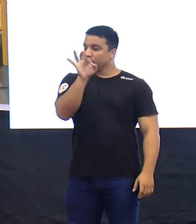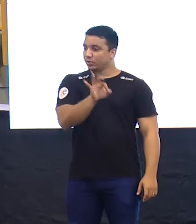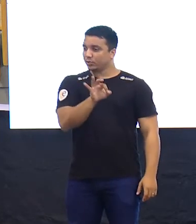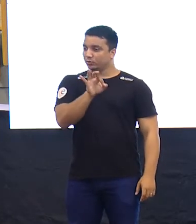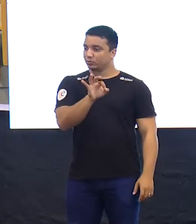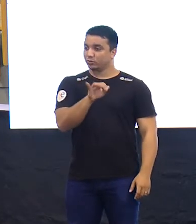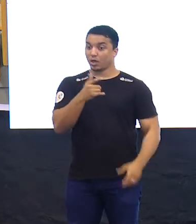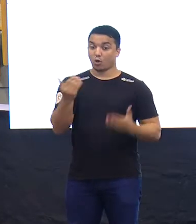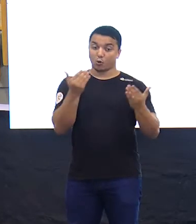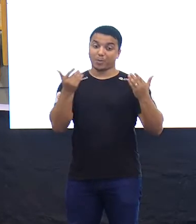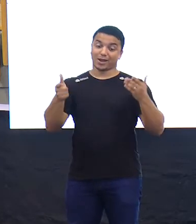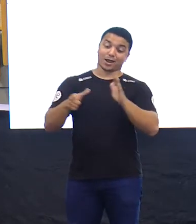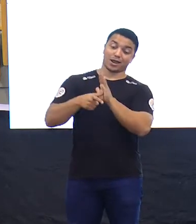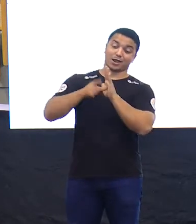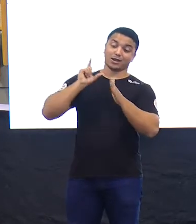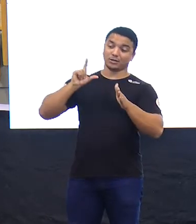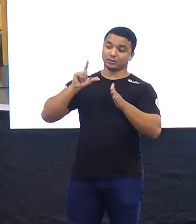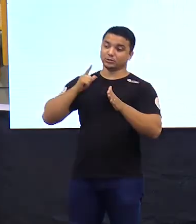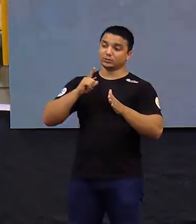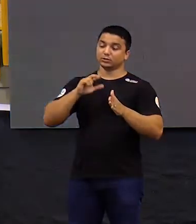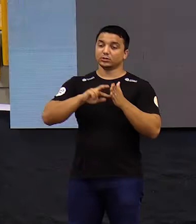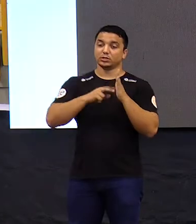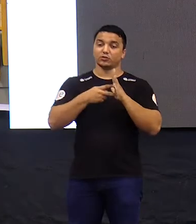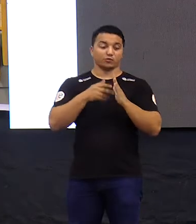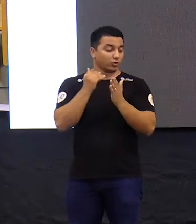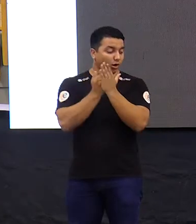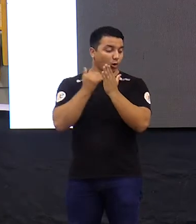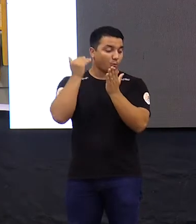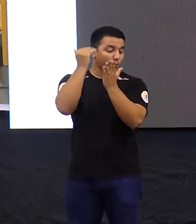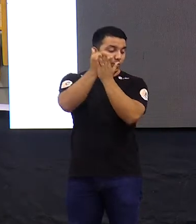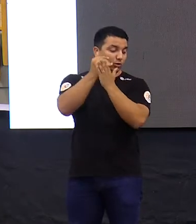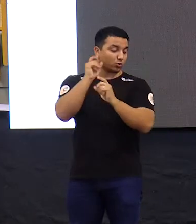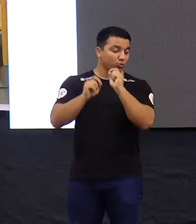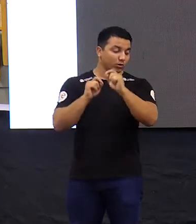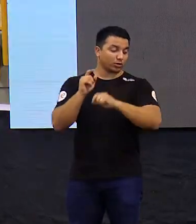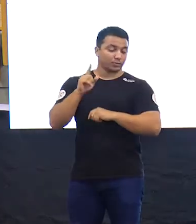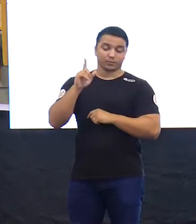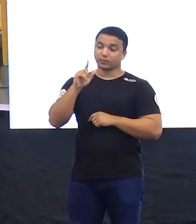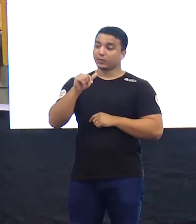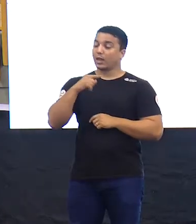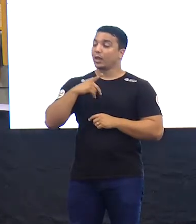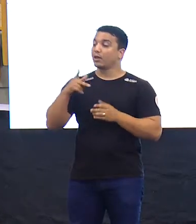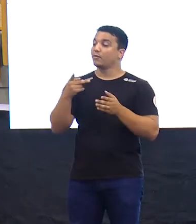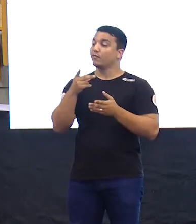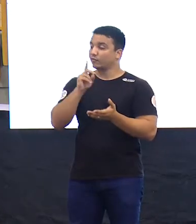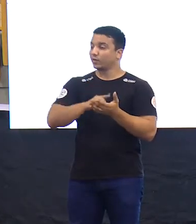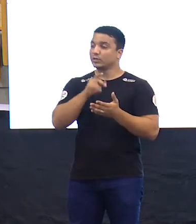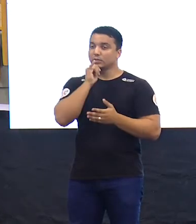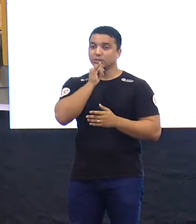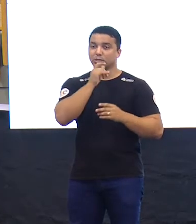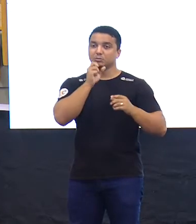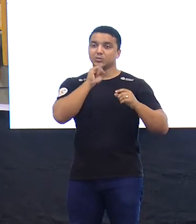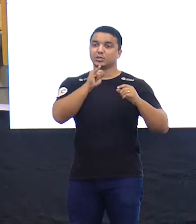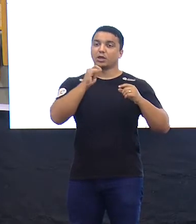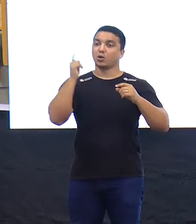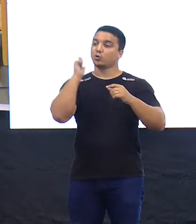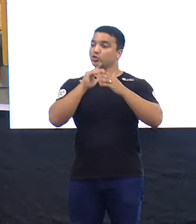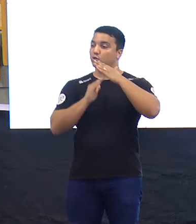208% do preço antigo. Houve um aumento, na verdade, quando uma coisa vai